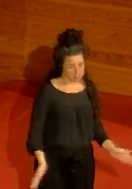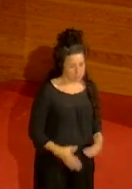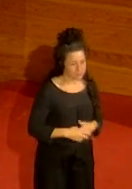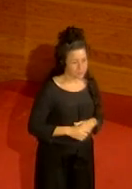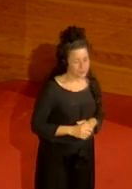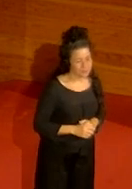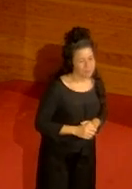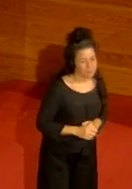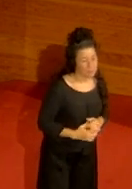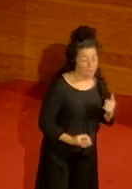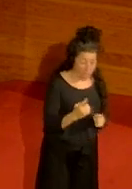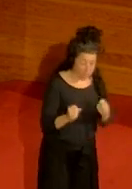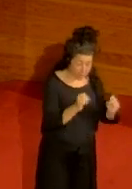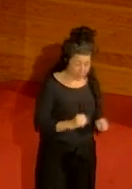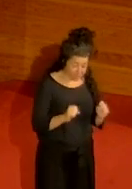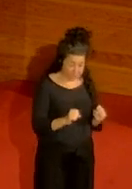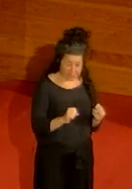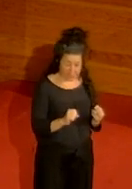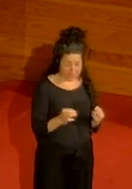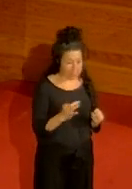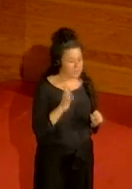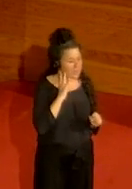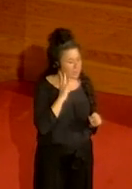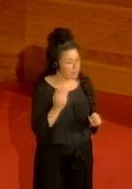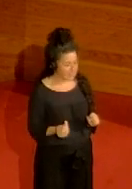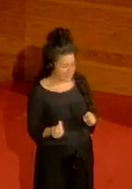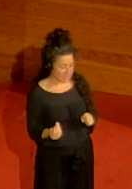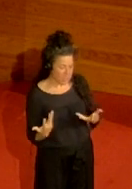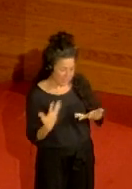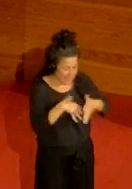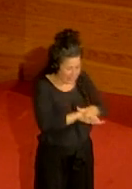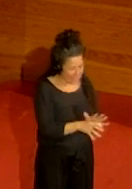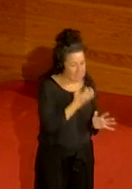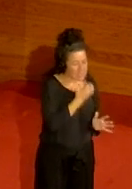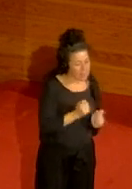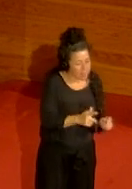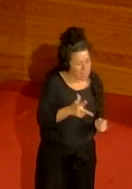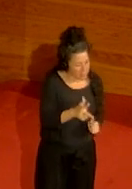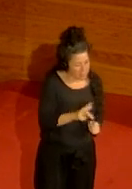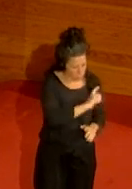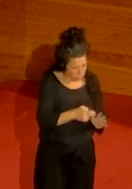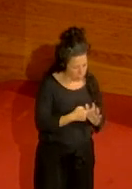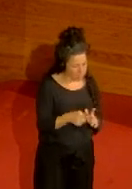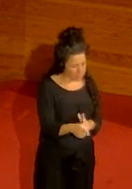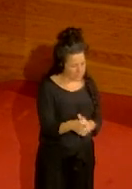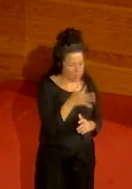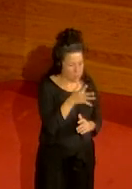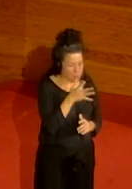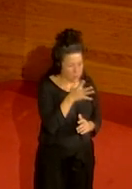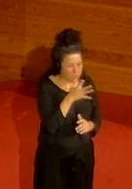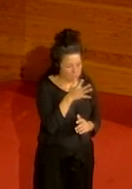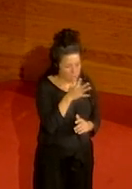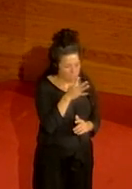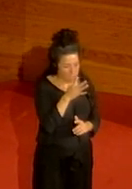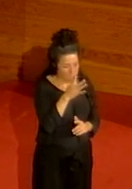bueno Hay alguno Que defiende que los palestinos que hay que integrarlos en Israel y darles pleno derecho porque los pobres la autoridad Palestina les